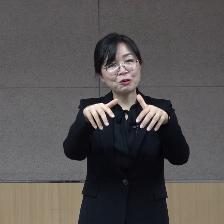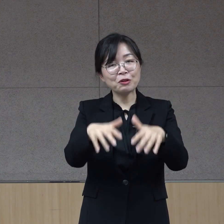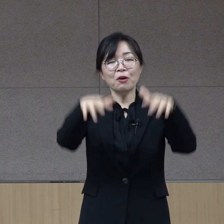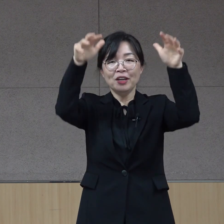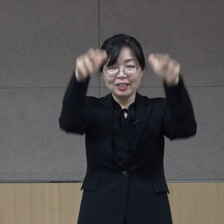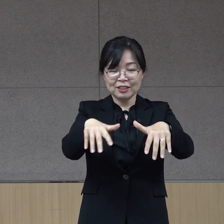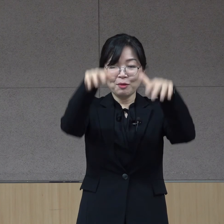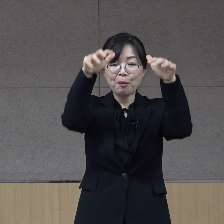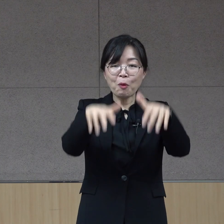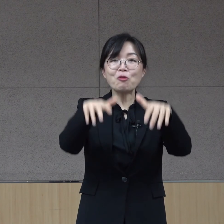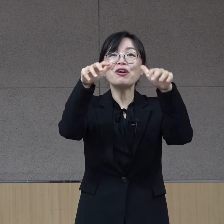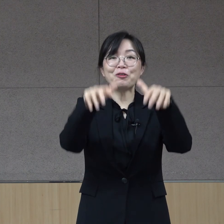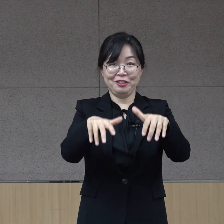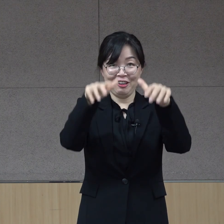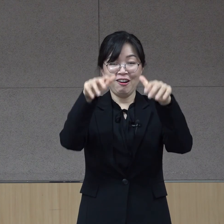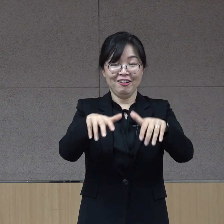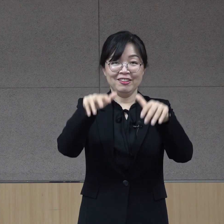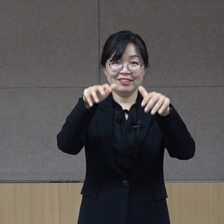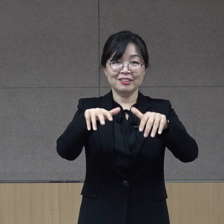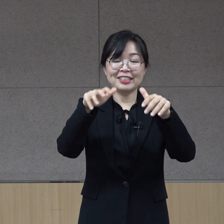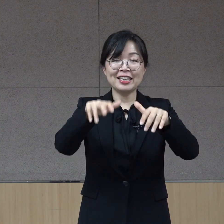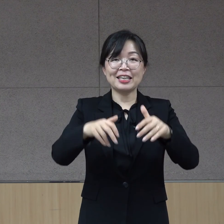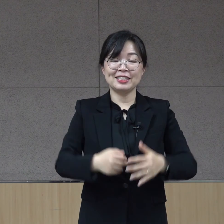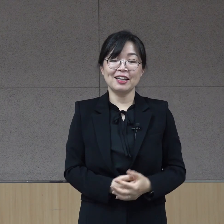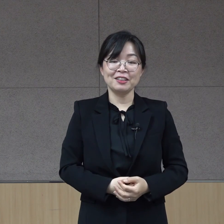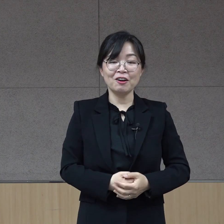거고요. 이렇게 하면 폭우가 오는 거. 그런 차이가 있다는